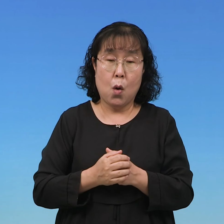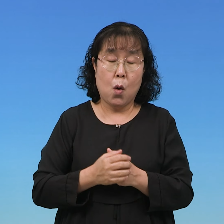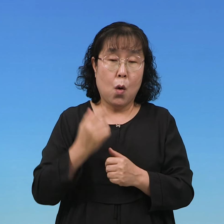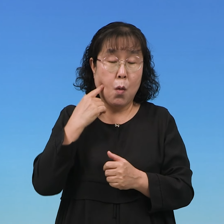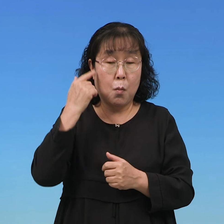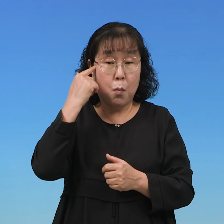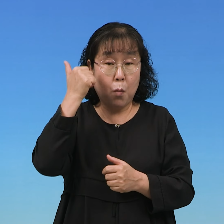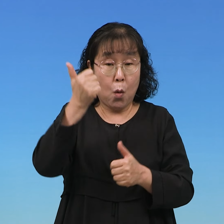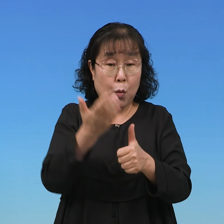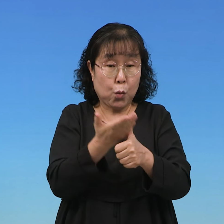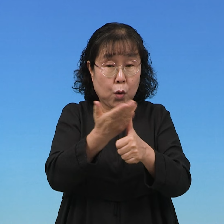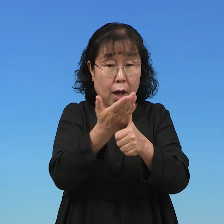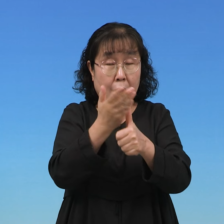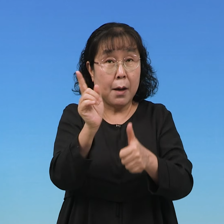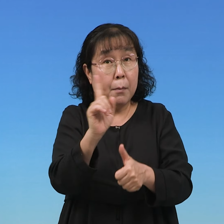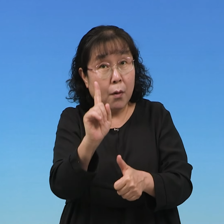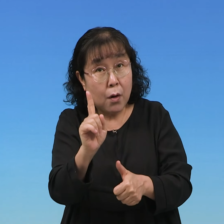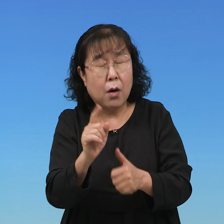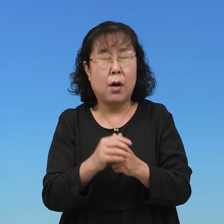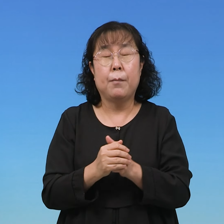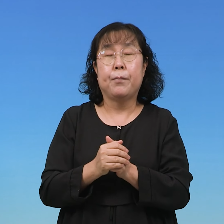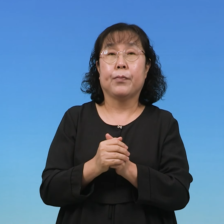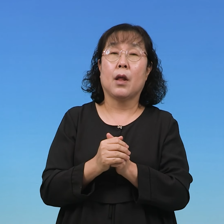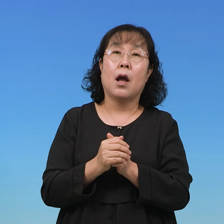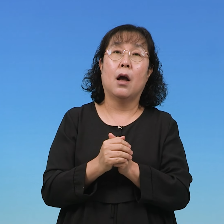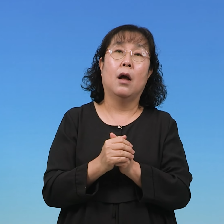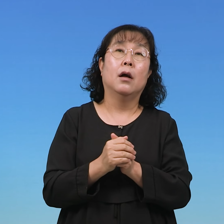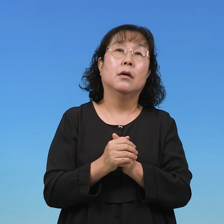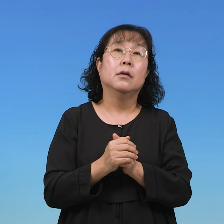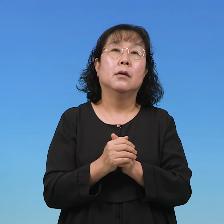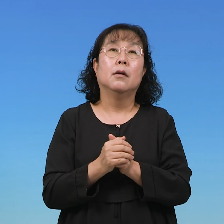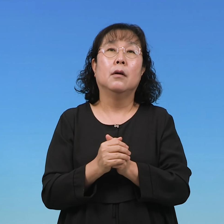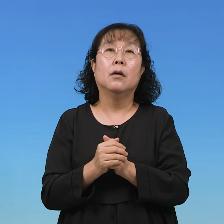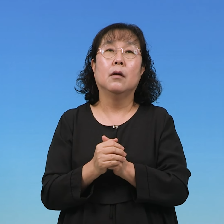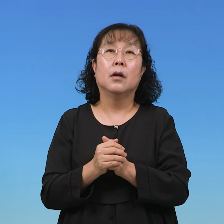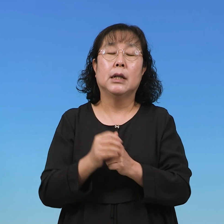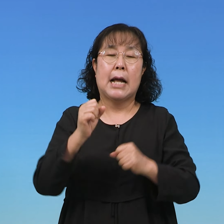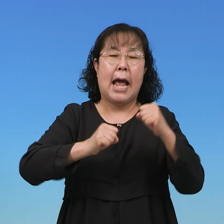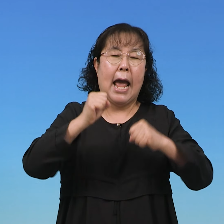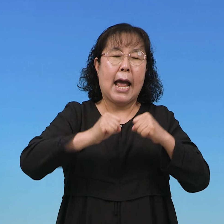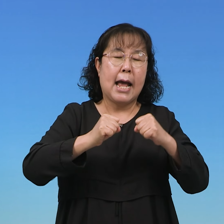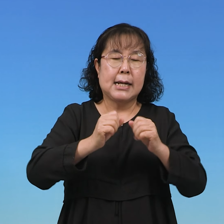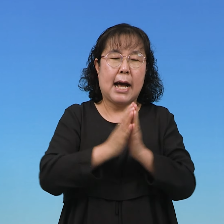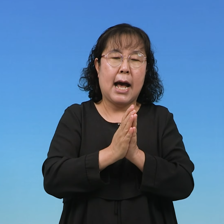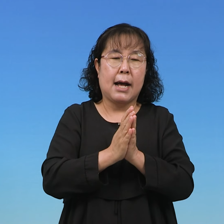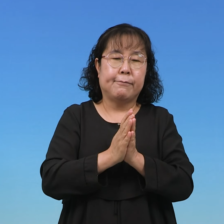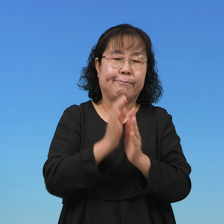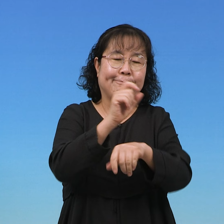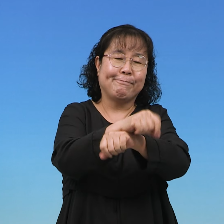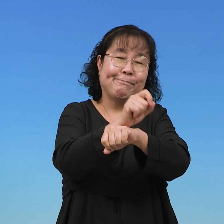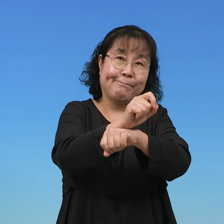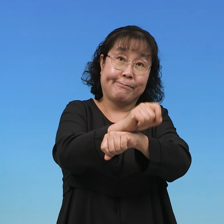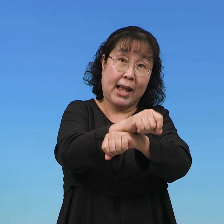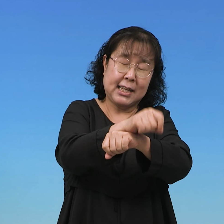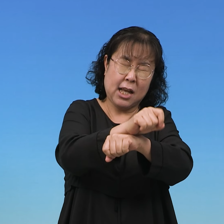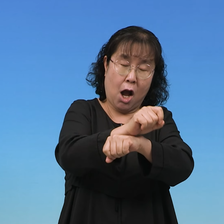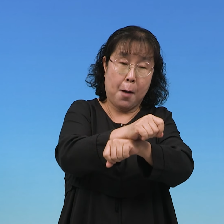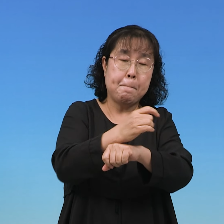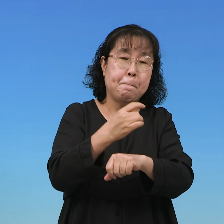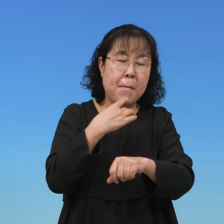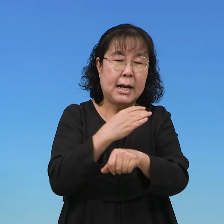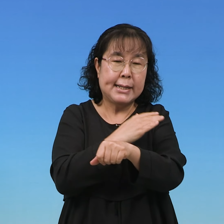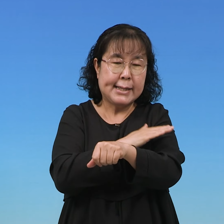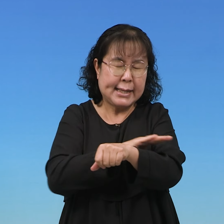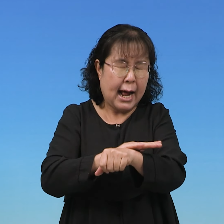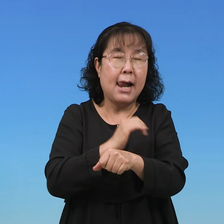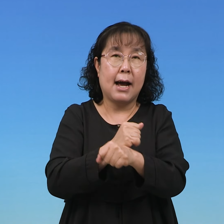목회가 뭔지 짐작이 이미 가실 텐데요. 동사무소 목회가 뭡니까? 행정 처리만 잘하는 교회. 이번 주 몇 명이